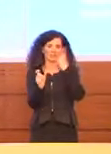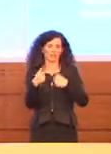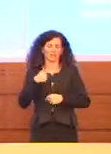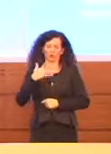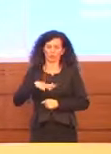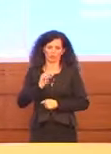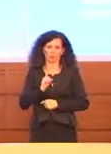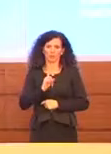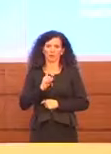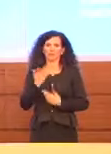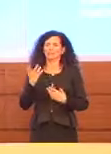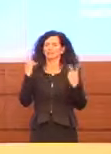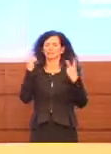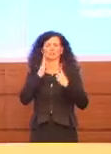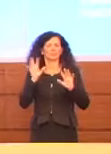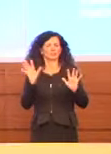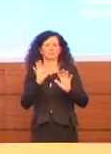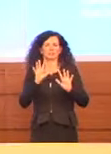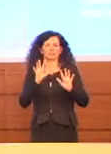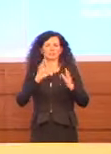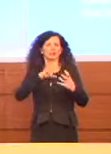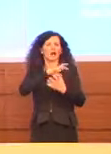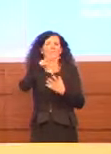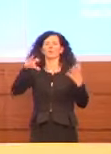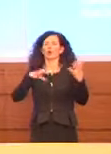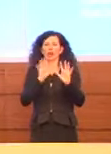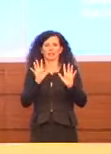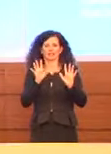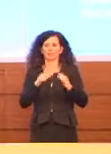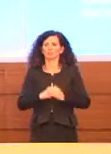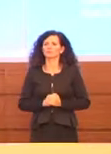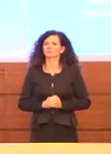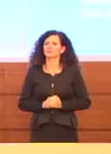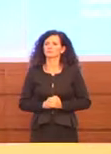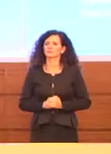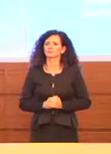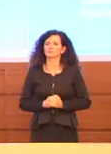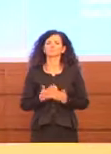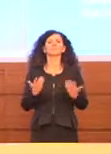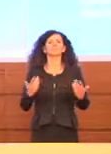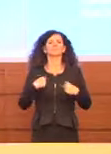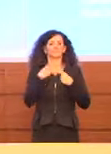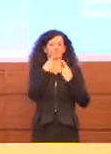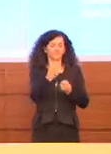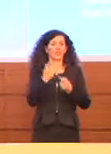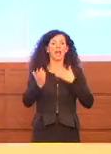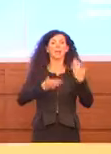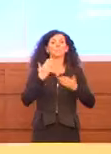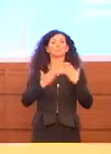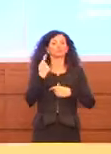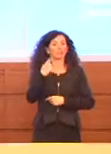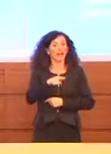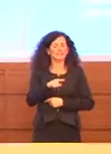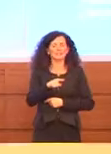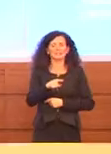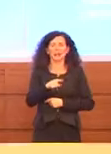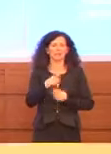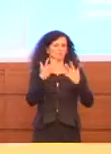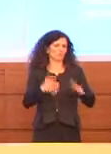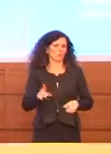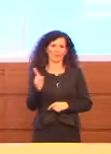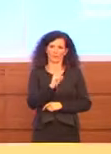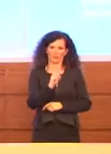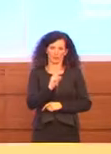ma apocalittica allora io le dico intanto l'emergenza non è finita è bene precisarlo è dirlo in